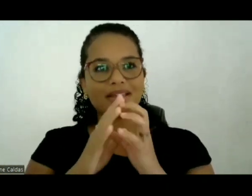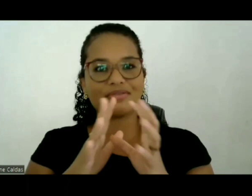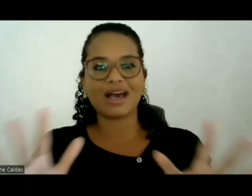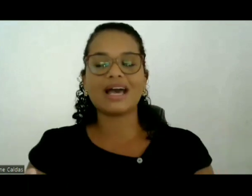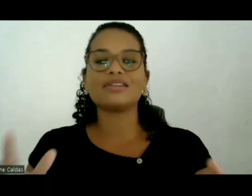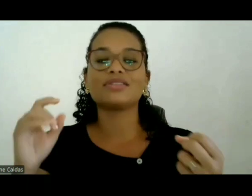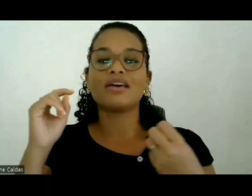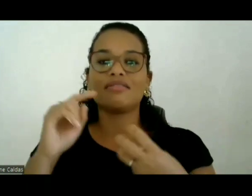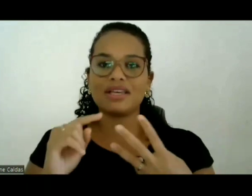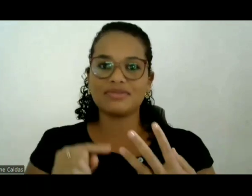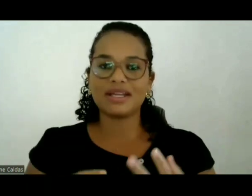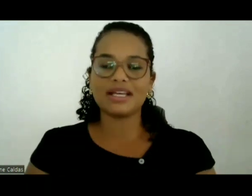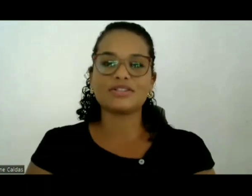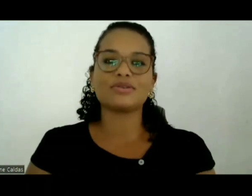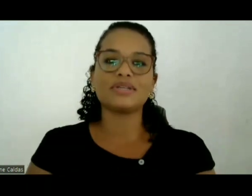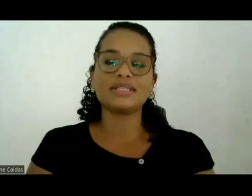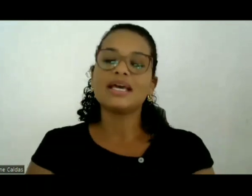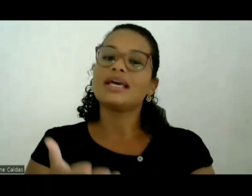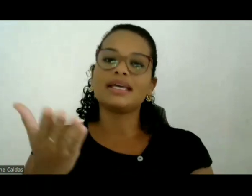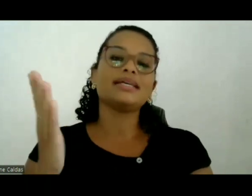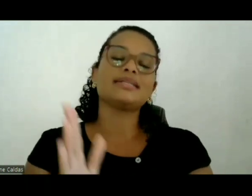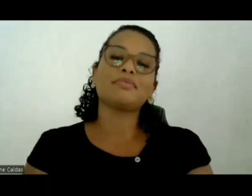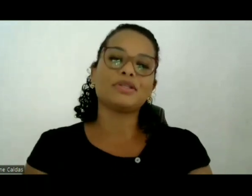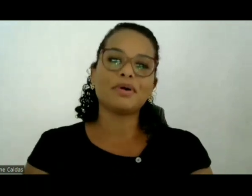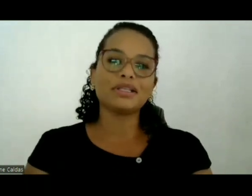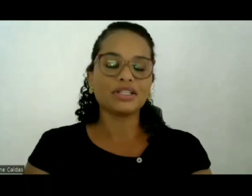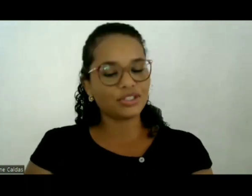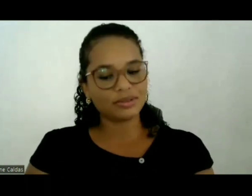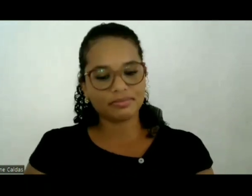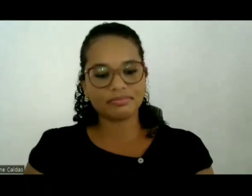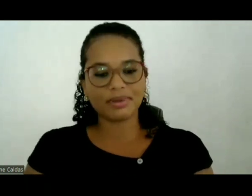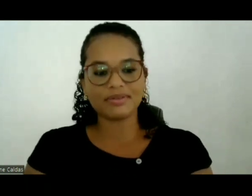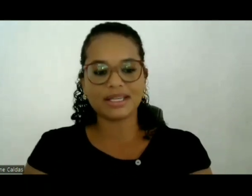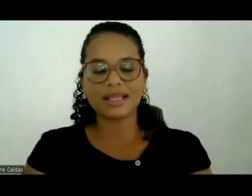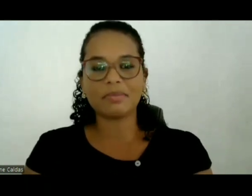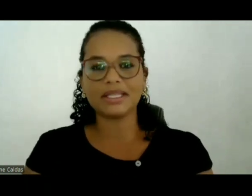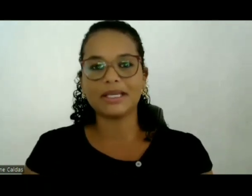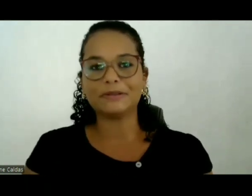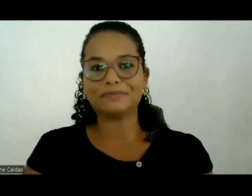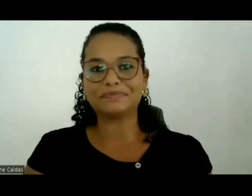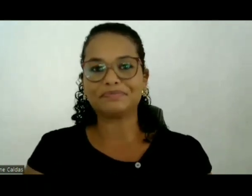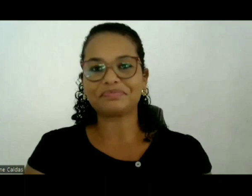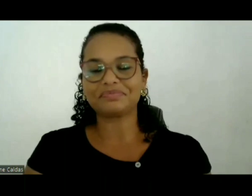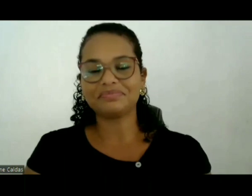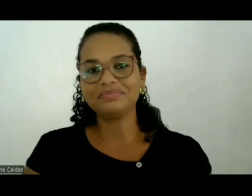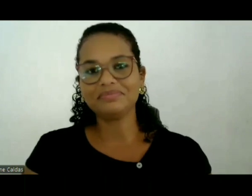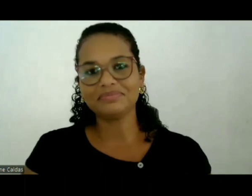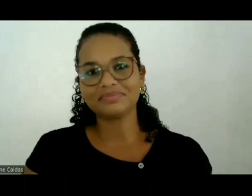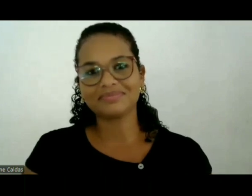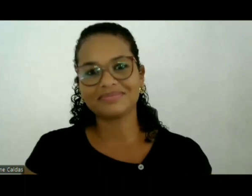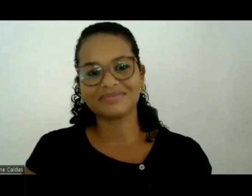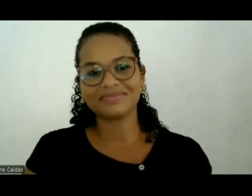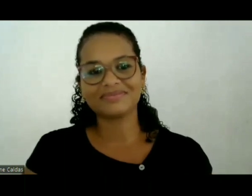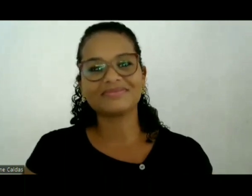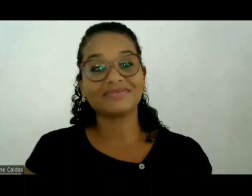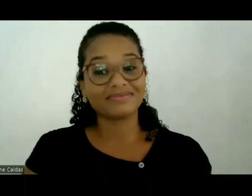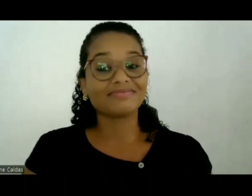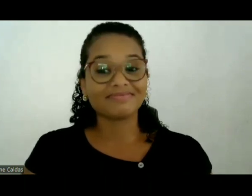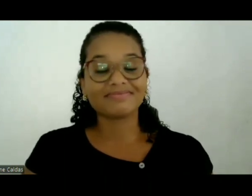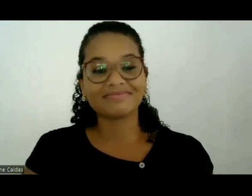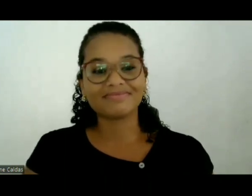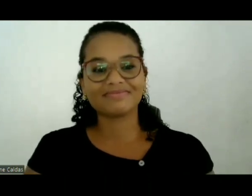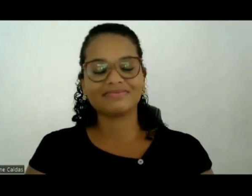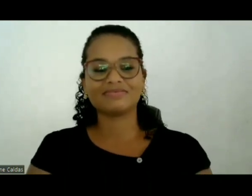pode aprender vários, ver as variações, e isso é muito importante para você que está aprendendo. Olha só, tá vendo?